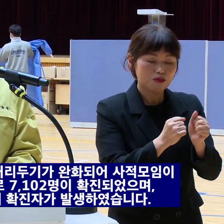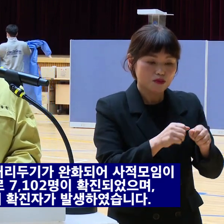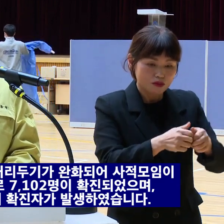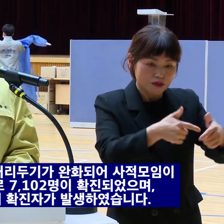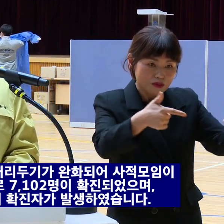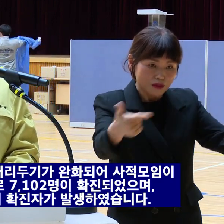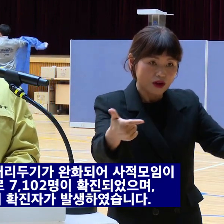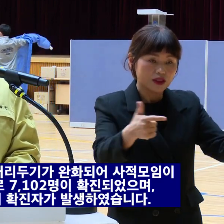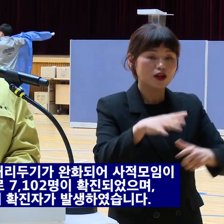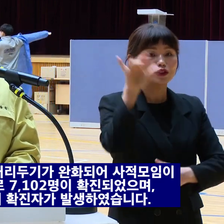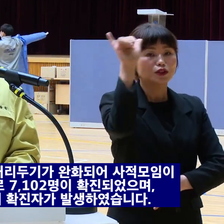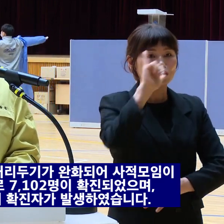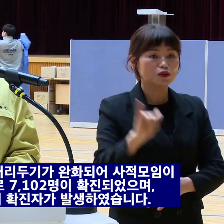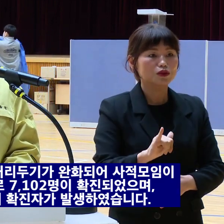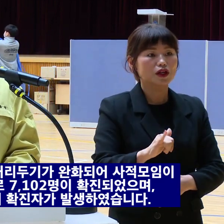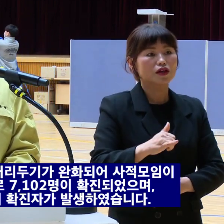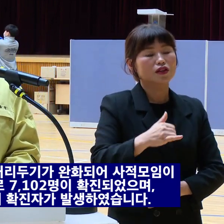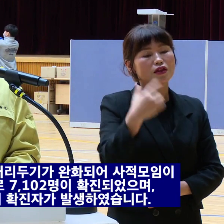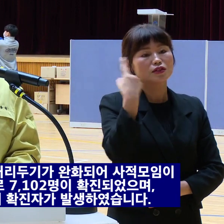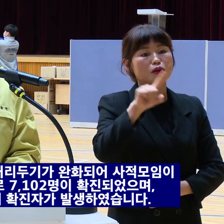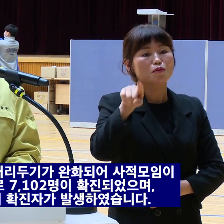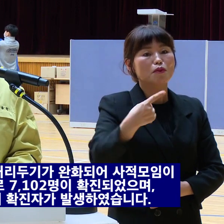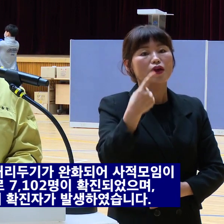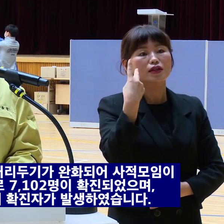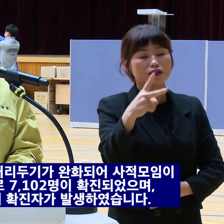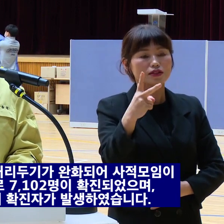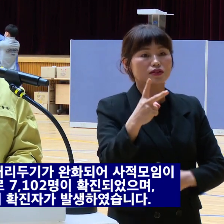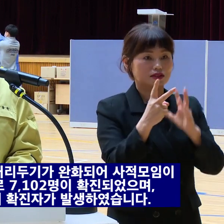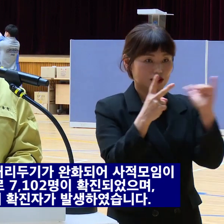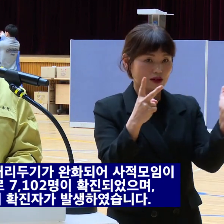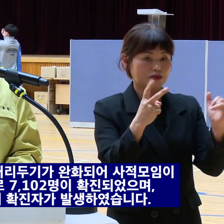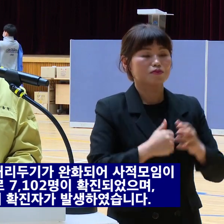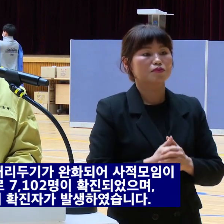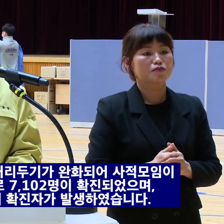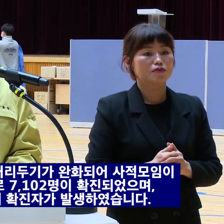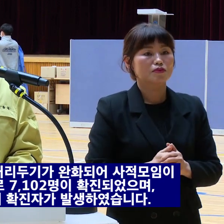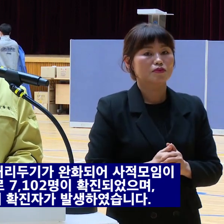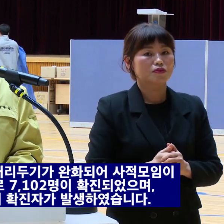1,102명이 확진되었으며 양평군도 12월에만